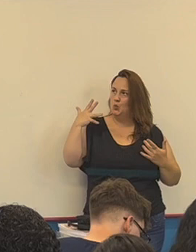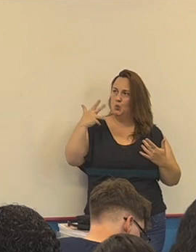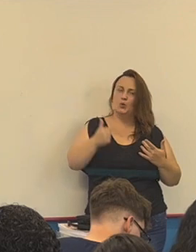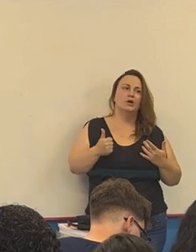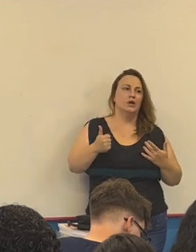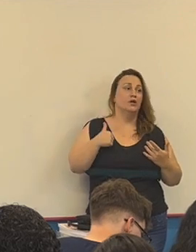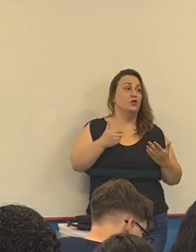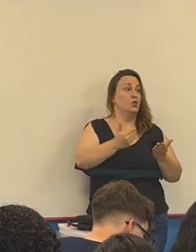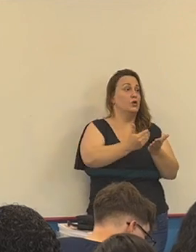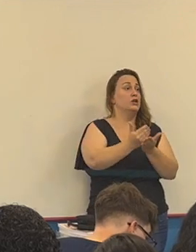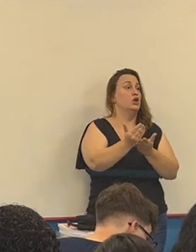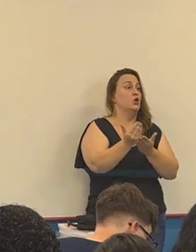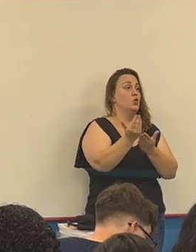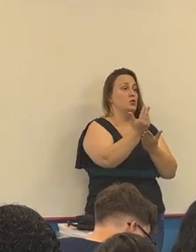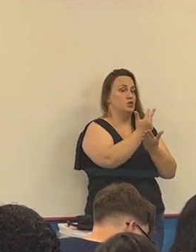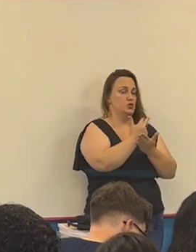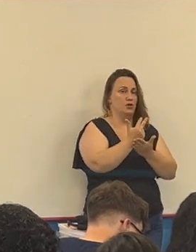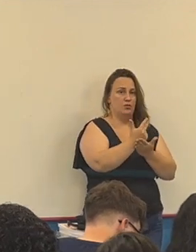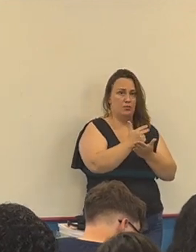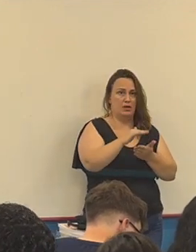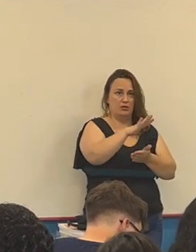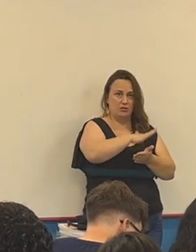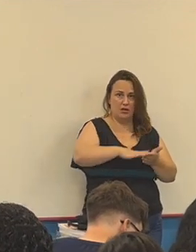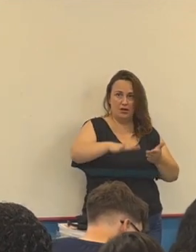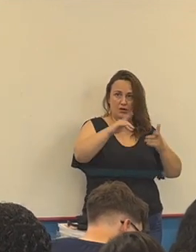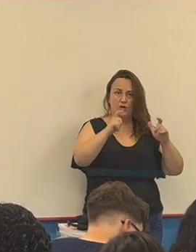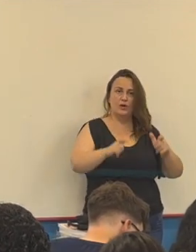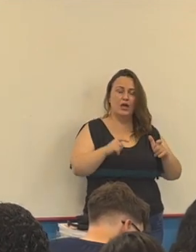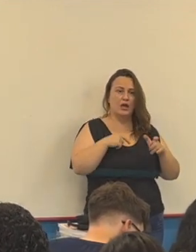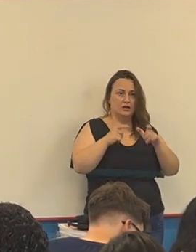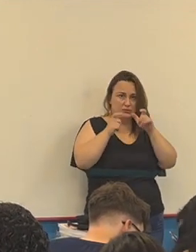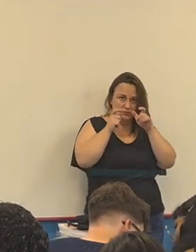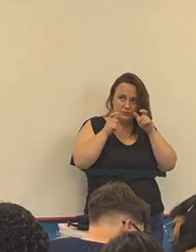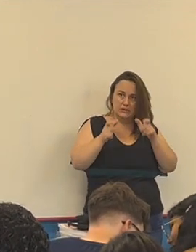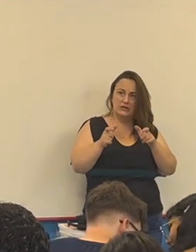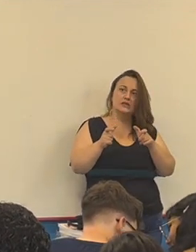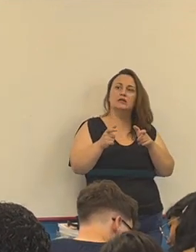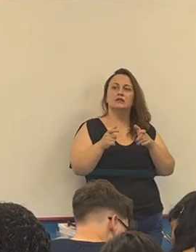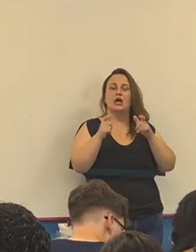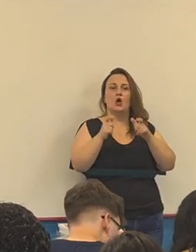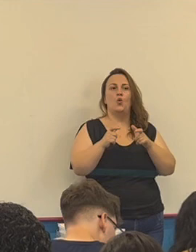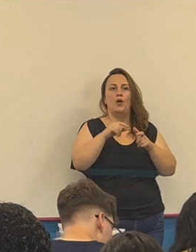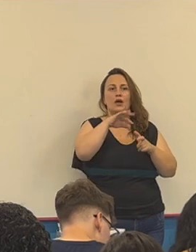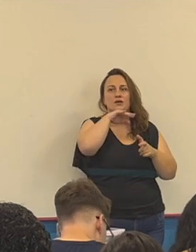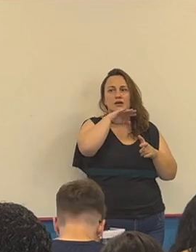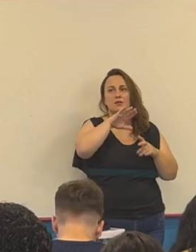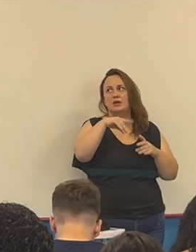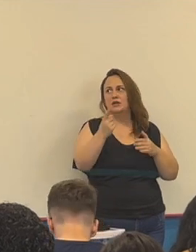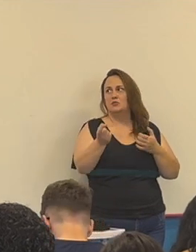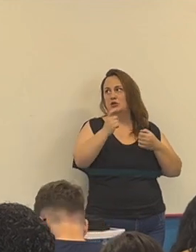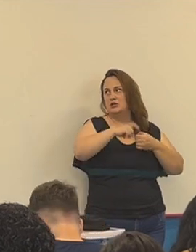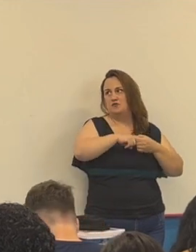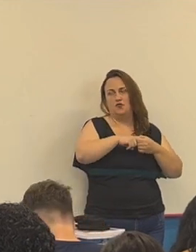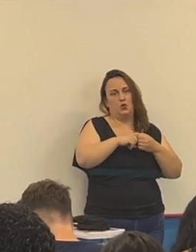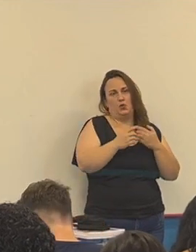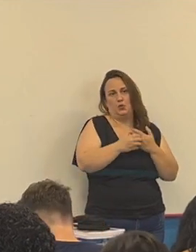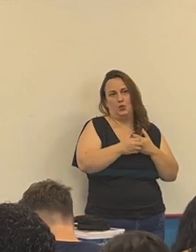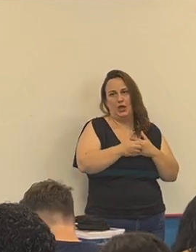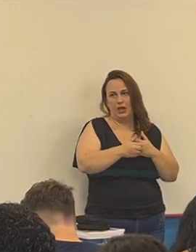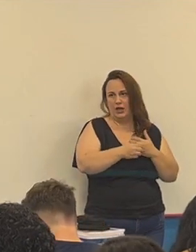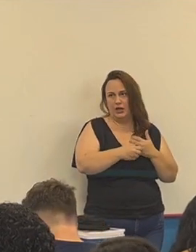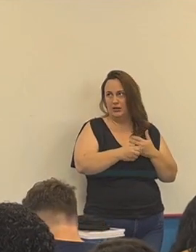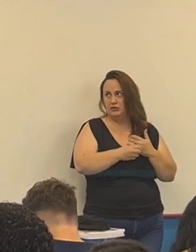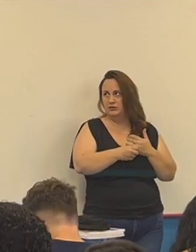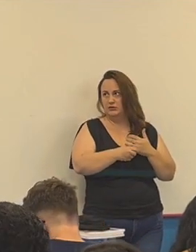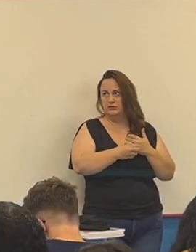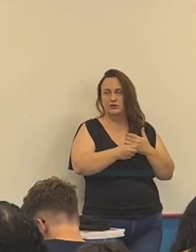foi justamente na época que eu comecei a pintar ambientes, eu comecei a me interessar muito por ambientes em ruína. Mas depois eu já voltei a pintar ambientes que não era